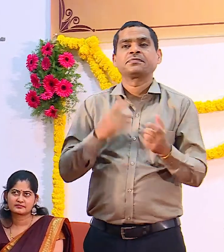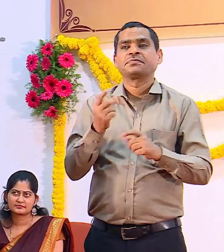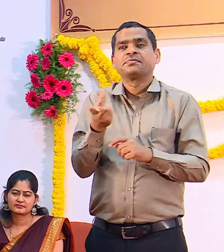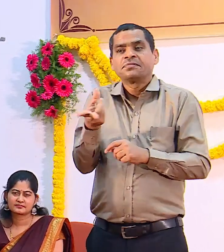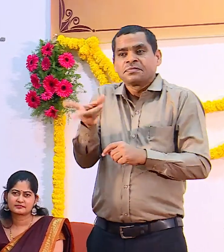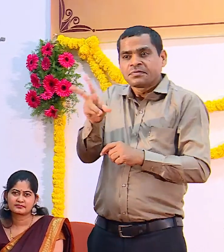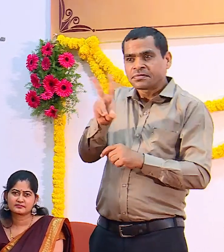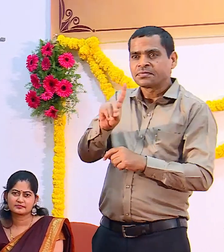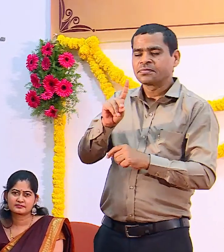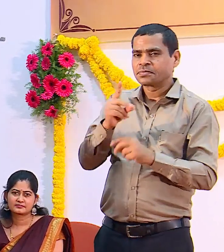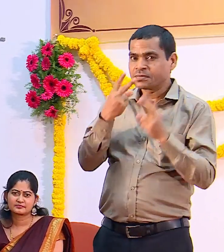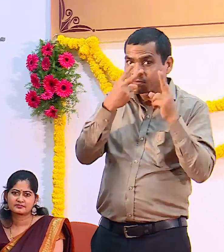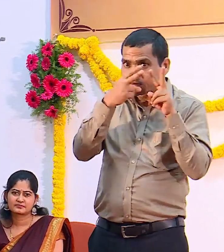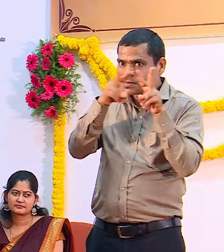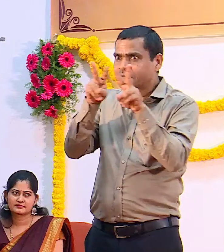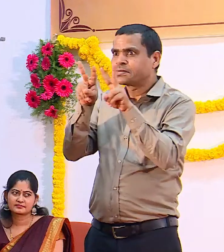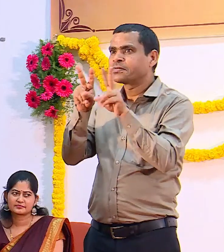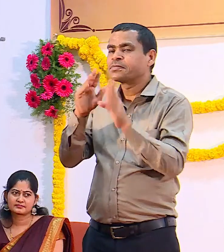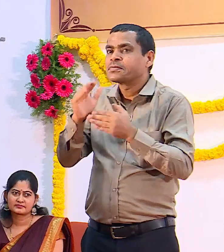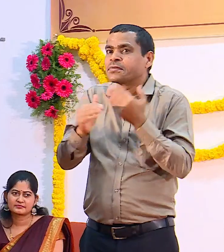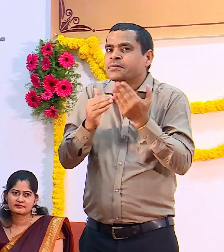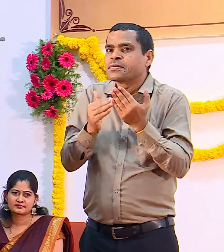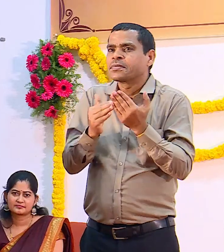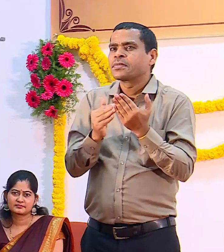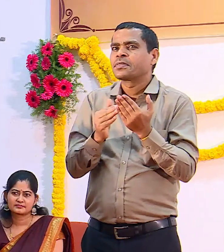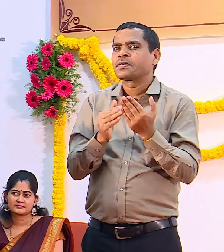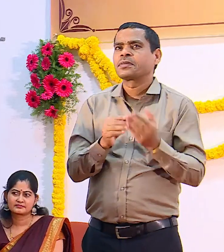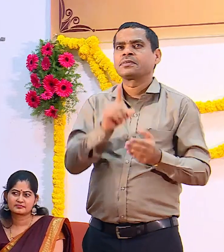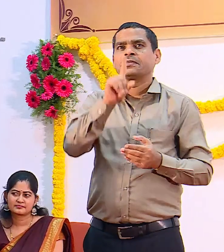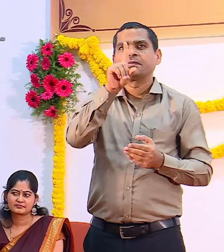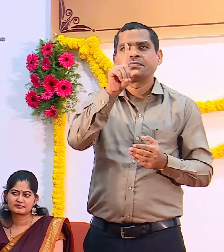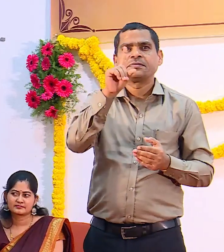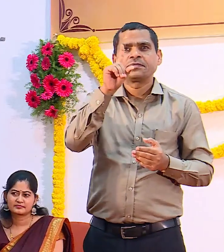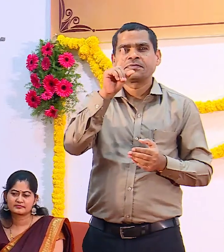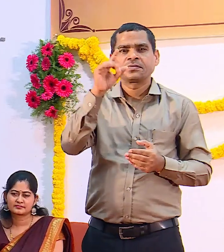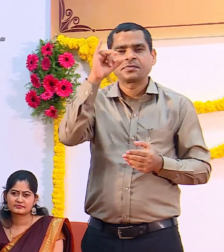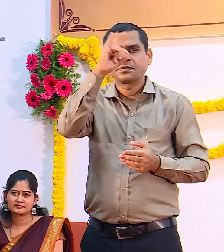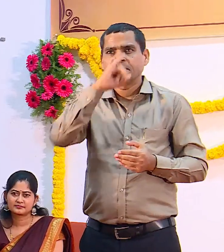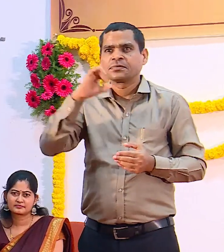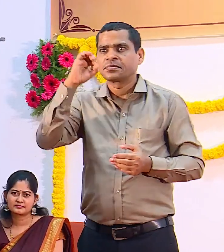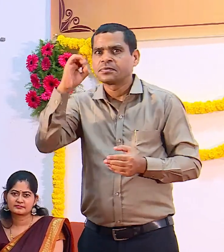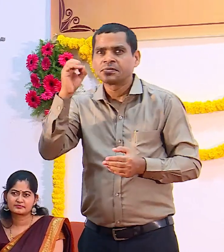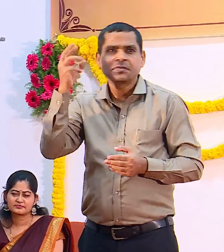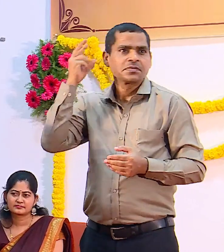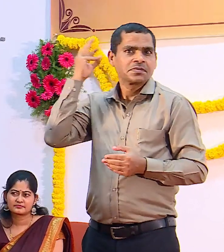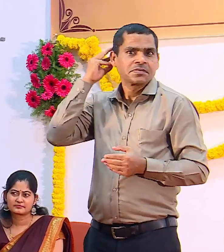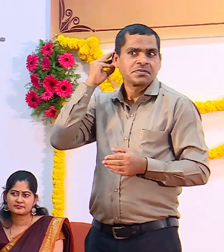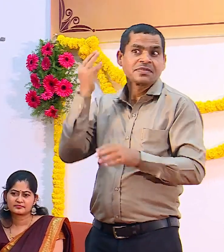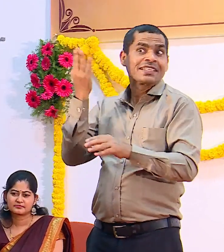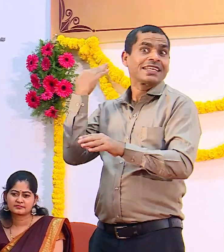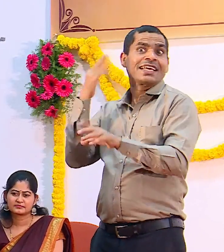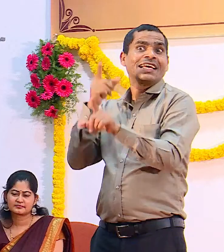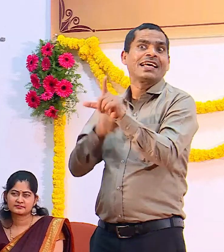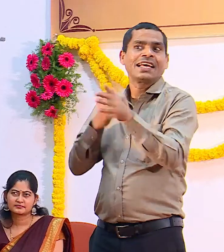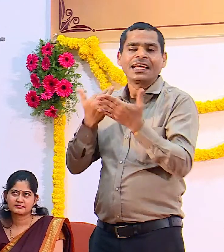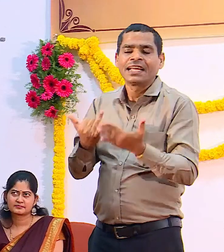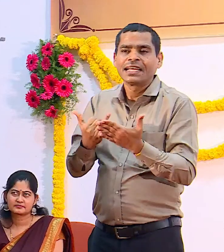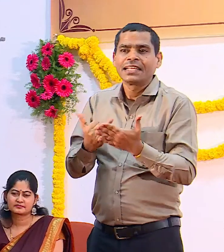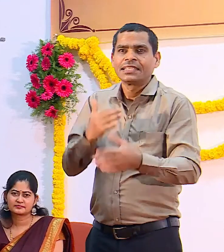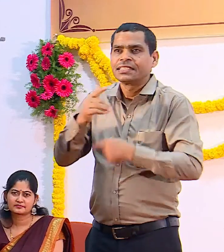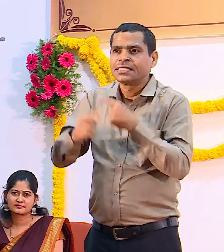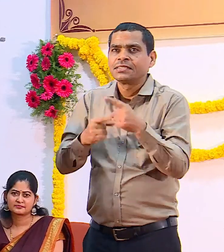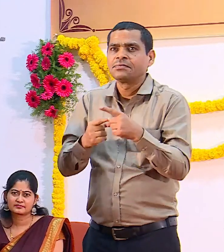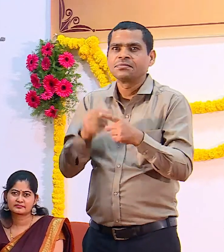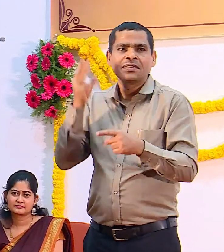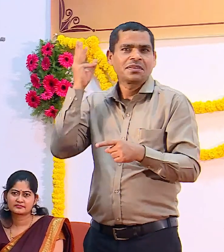अगेन व्हाट आई सॉ वाज कि ओनली 160 कॉचलियर इम्प्लांट्स वर डन लास्ट ईयर हेयर। कंसिडरिंग द साइज